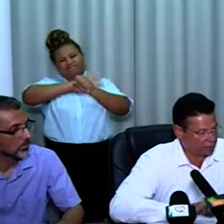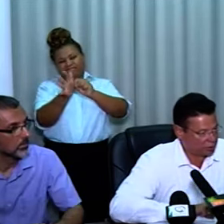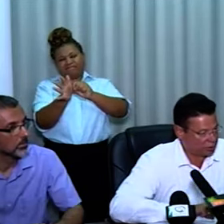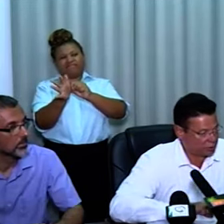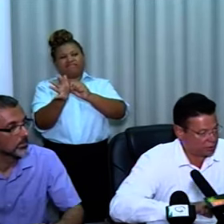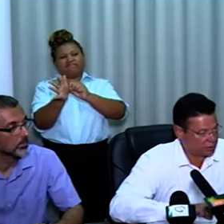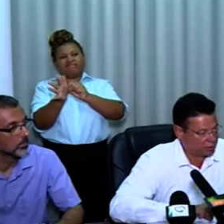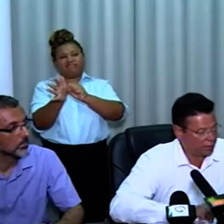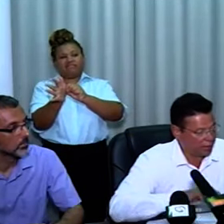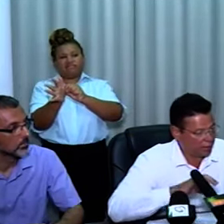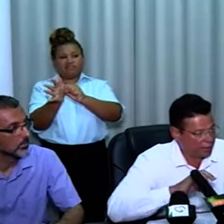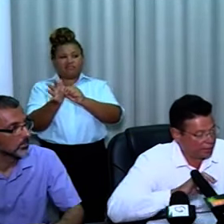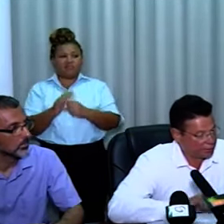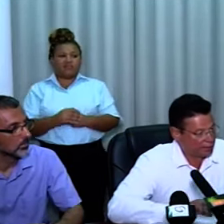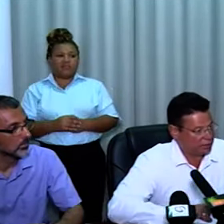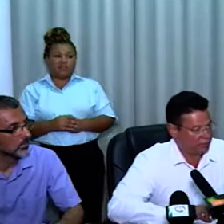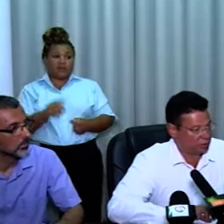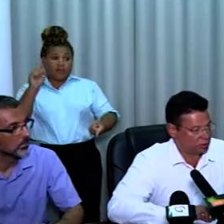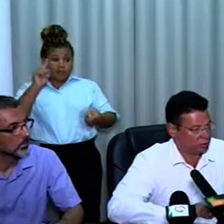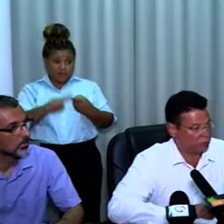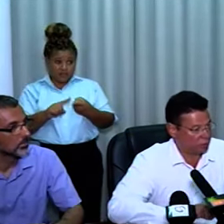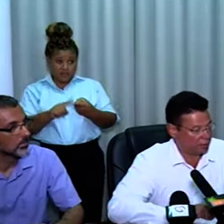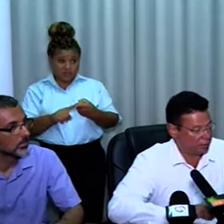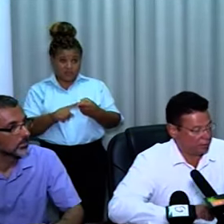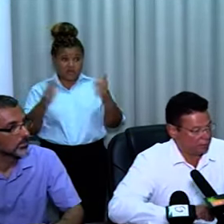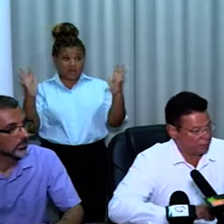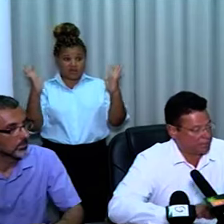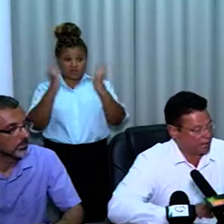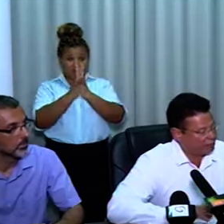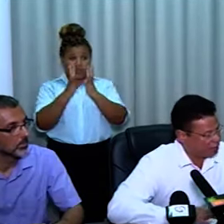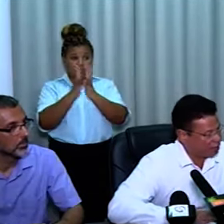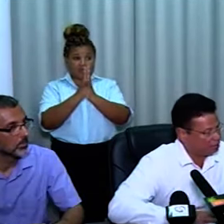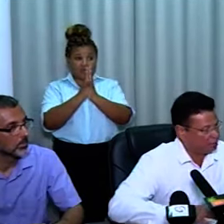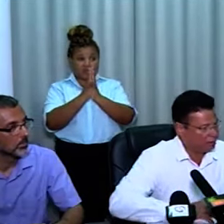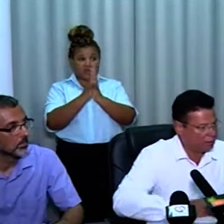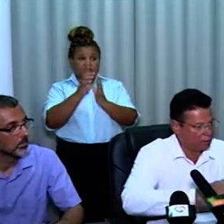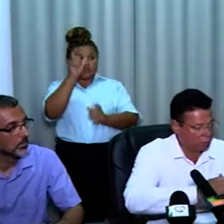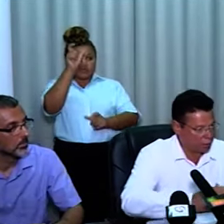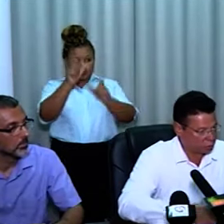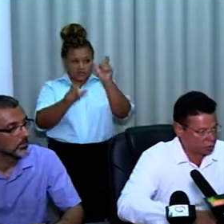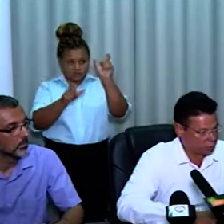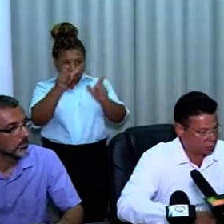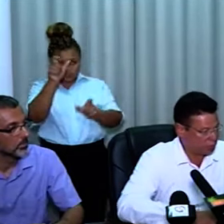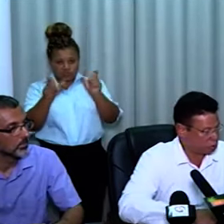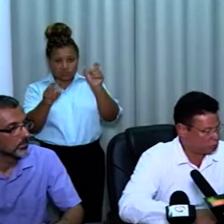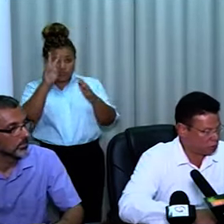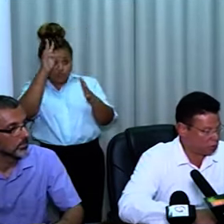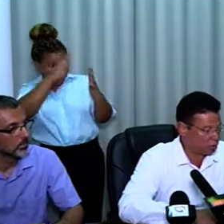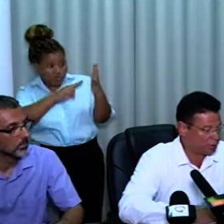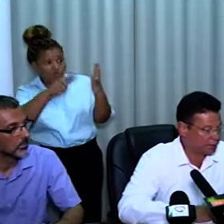contact tracing et case identification si c'est un nouveau cas. Mais s'il arrive qu'il y ait un local transmission qui commence dans un